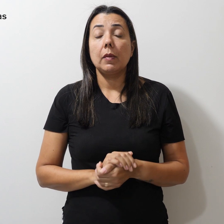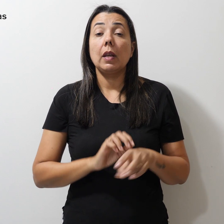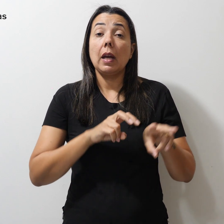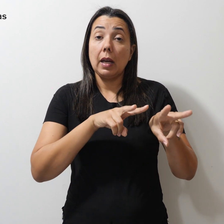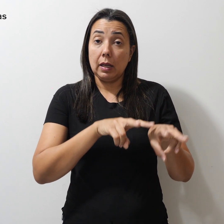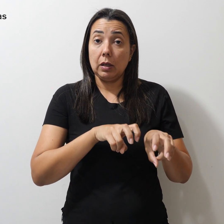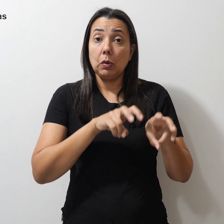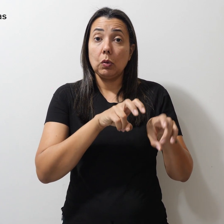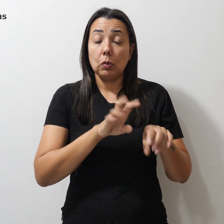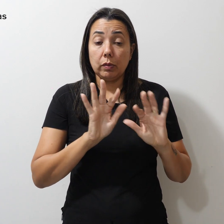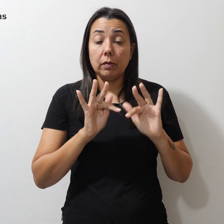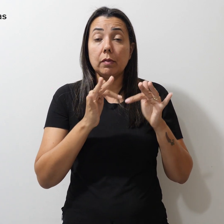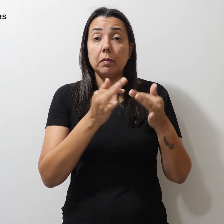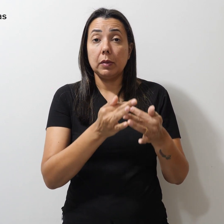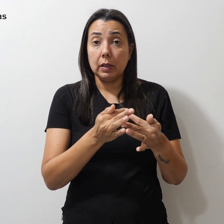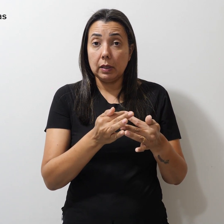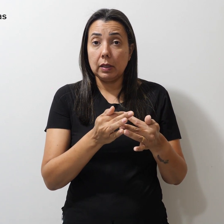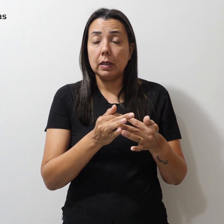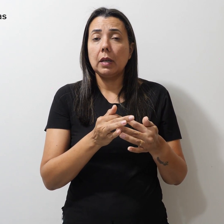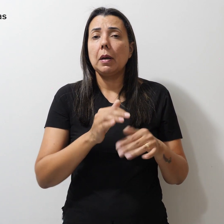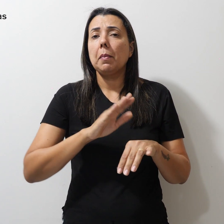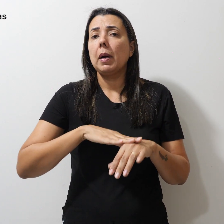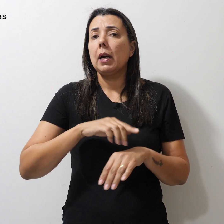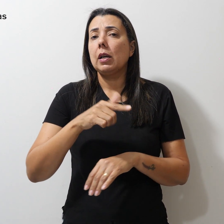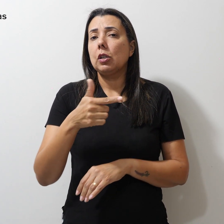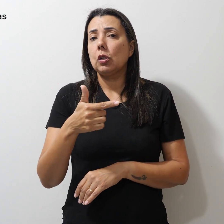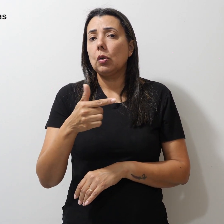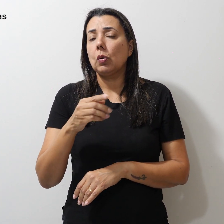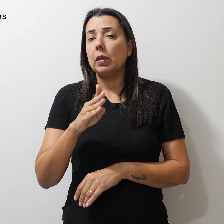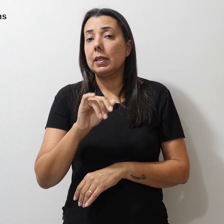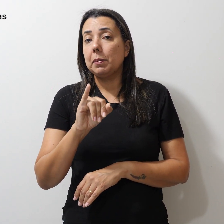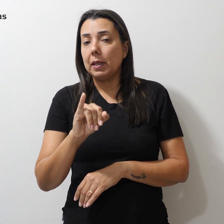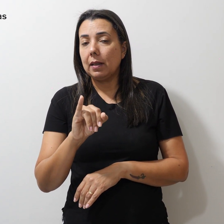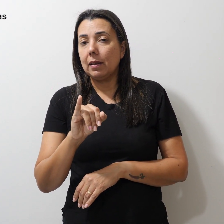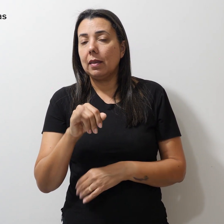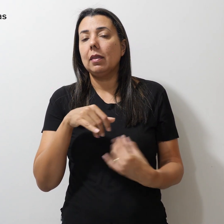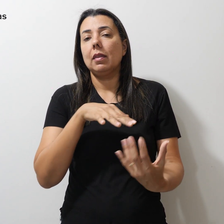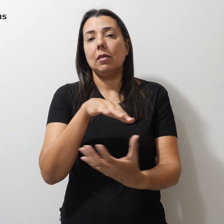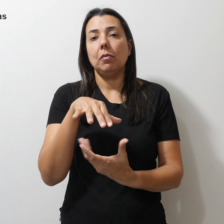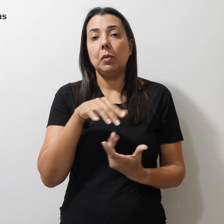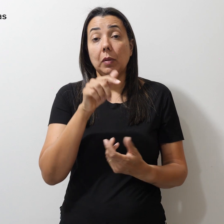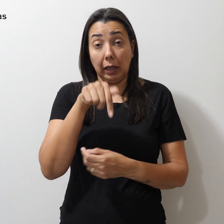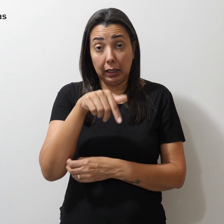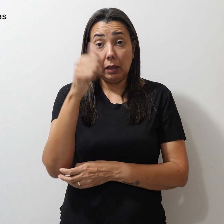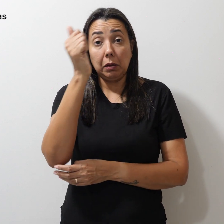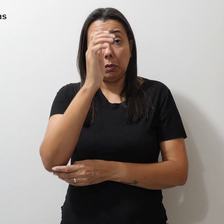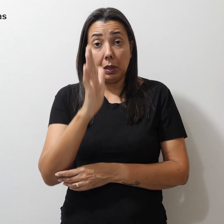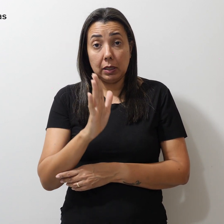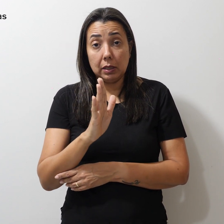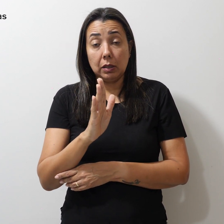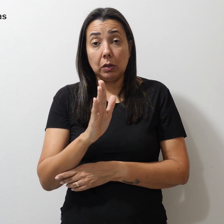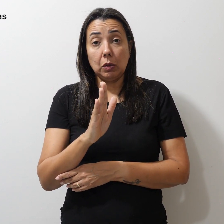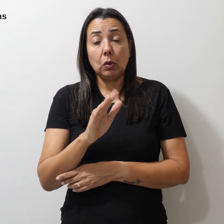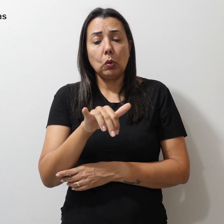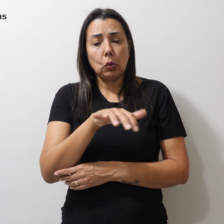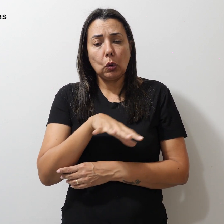Agricultores familiares são mais de 2 bilhões no mundo. No Brasil, as propriedades de